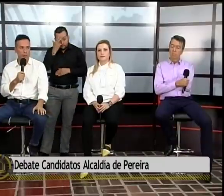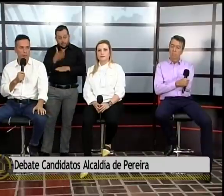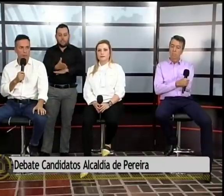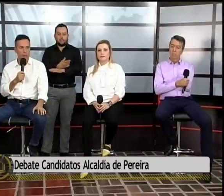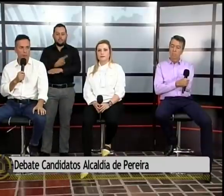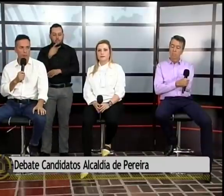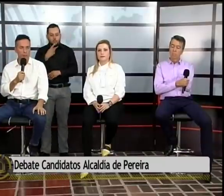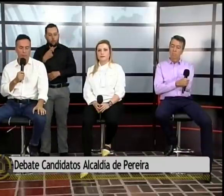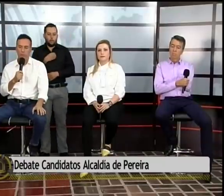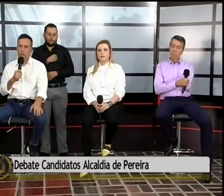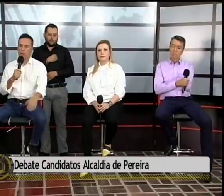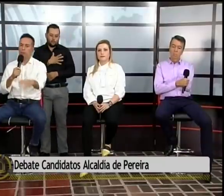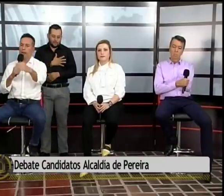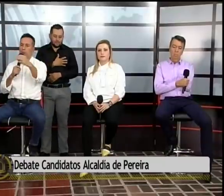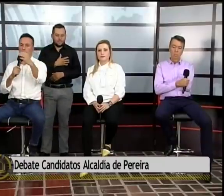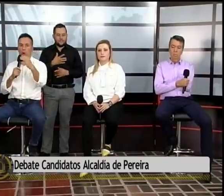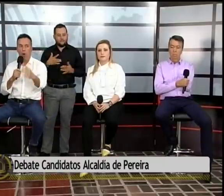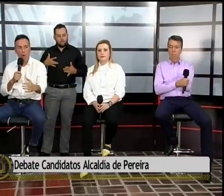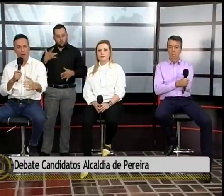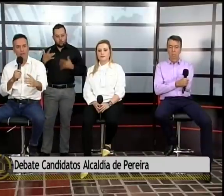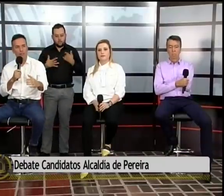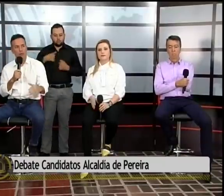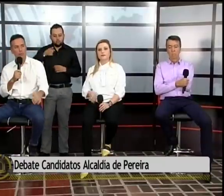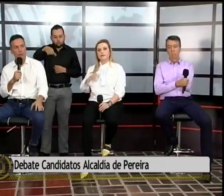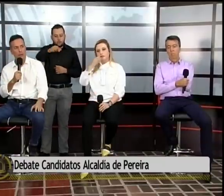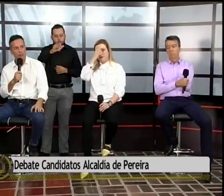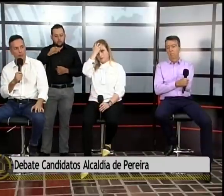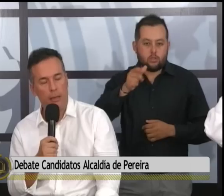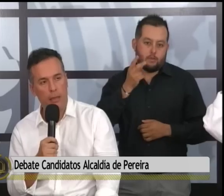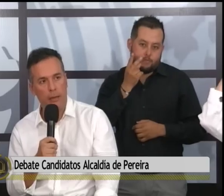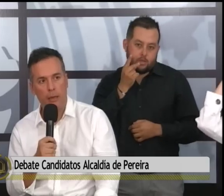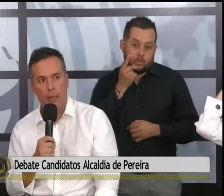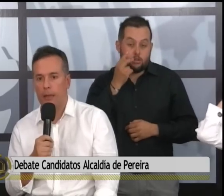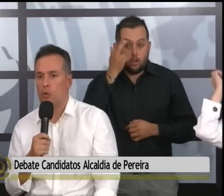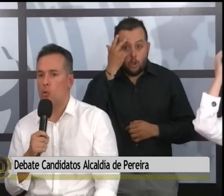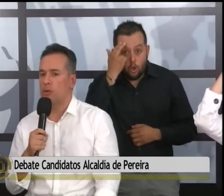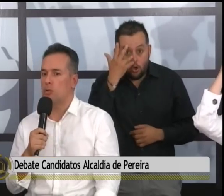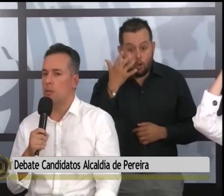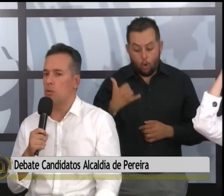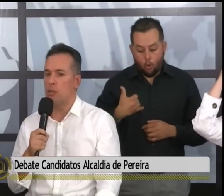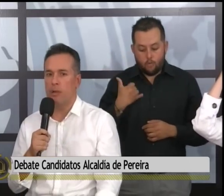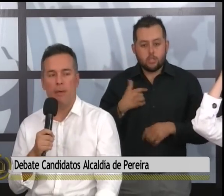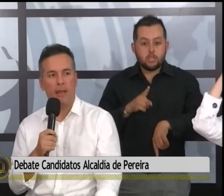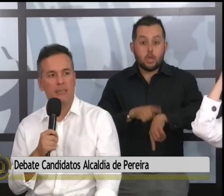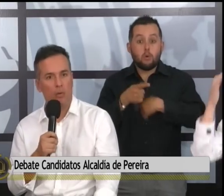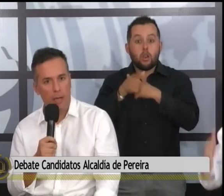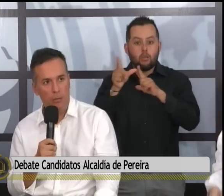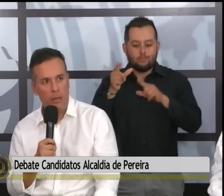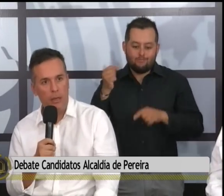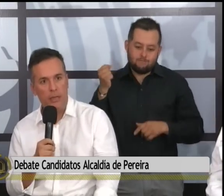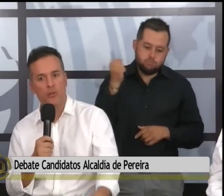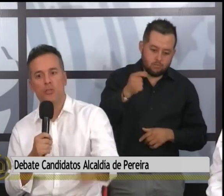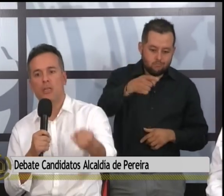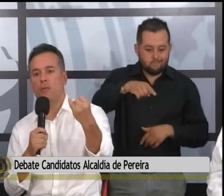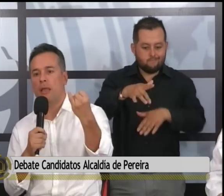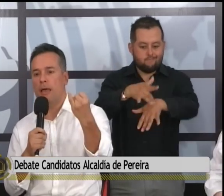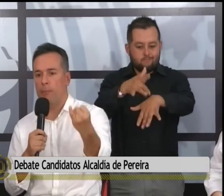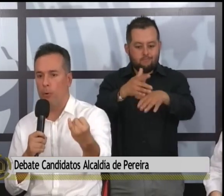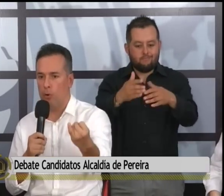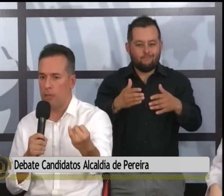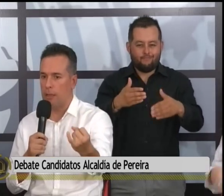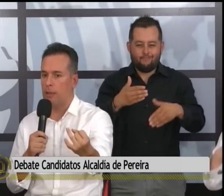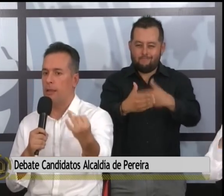pereiranos. Por supuesto que para los jóvenes es muy importante que tengan en qué ocupar su tiempo libre de manera saludable. Y eso